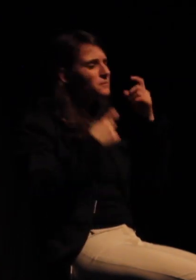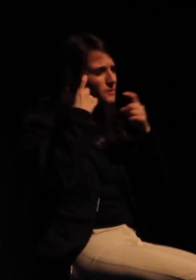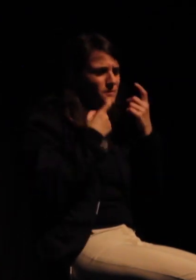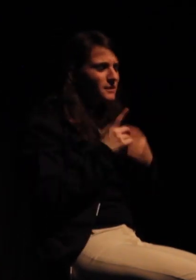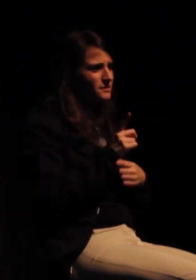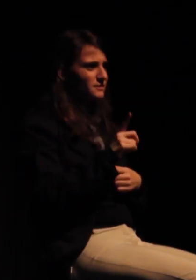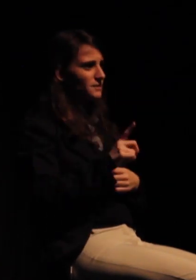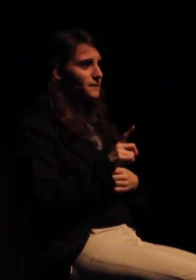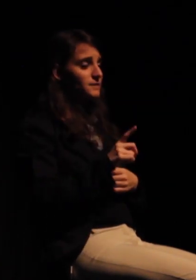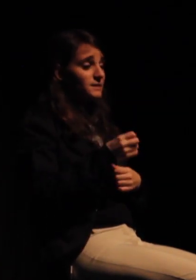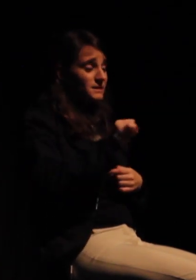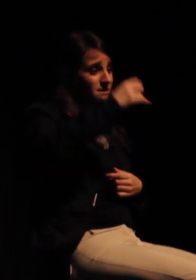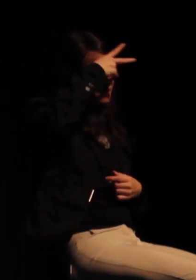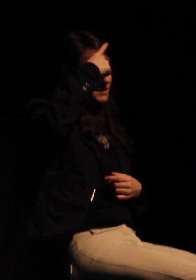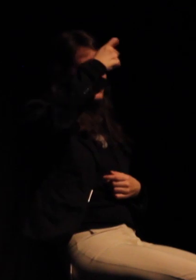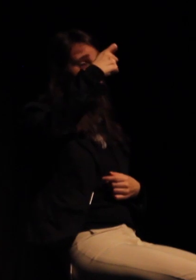vem na sua cabeça, ponha.